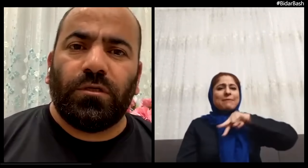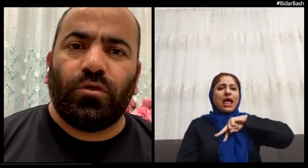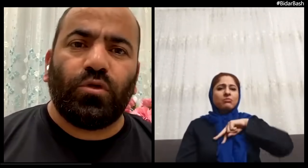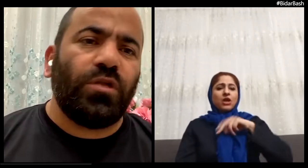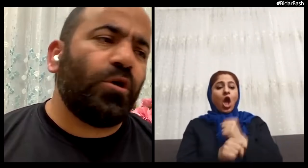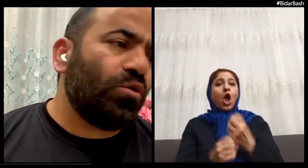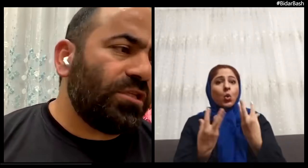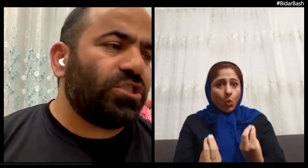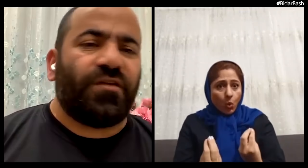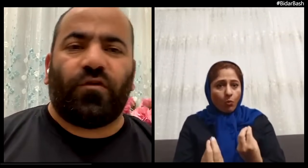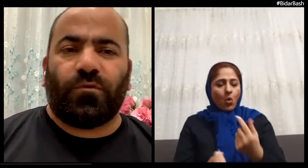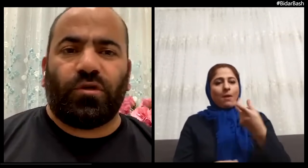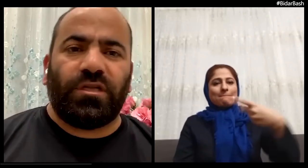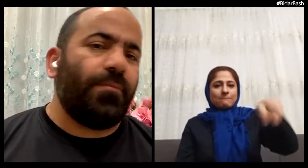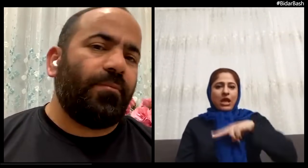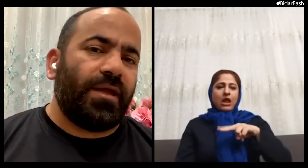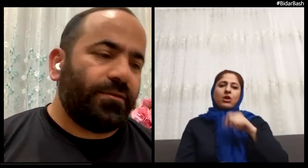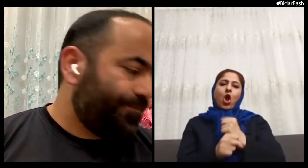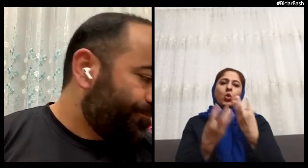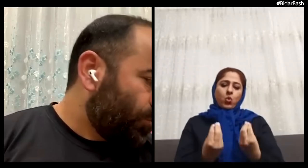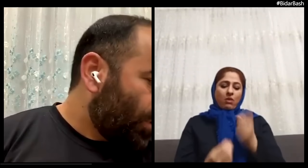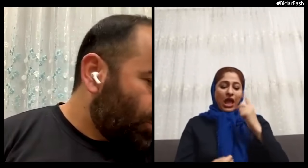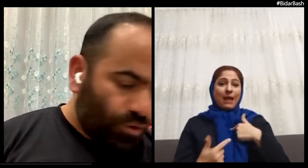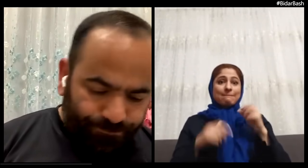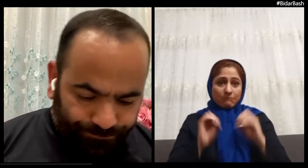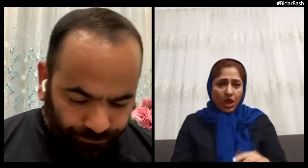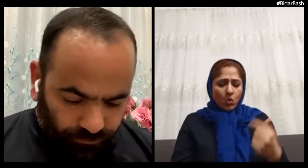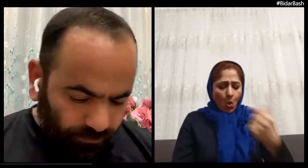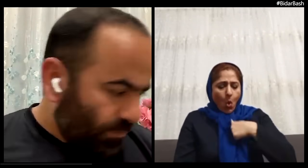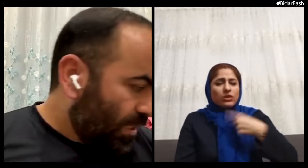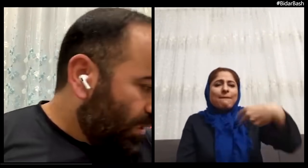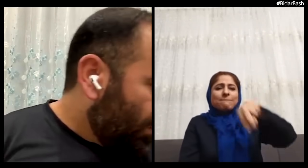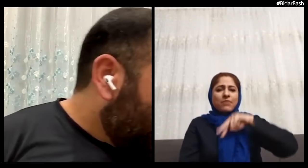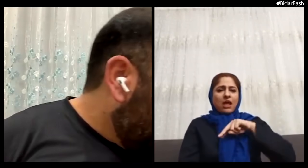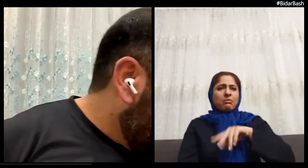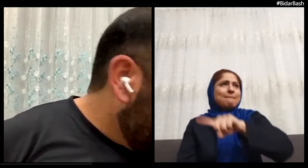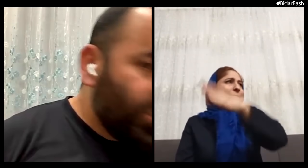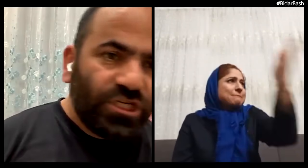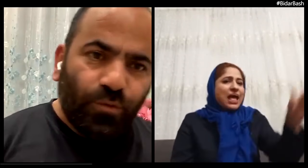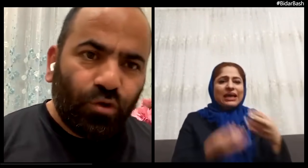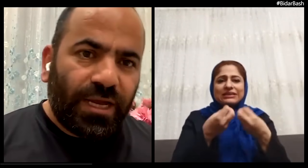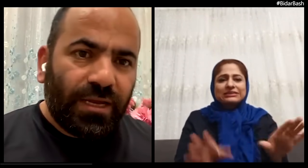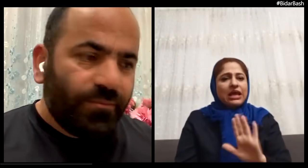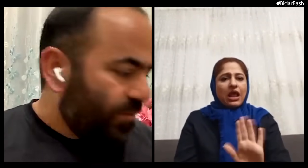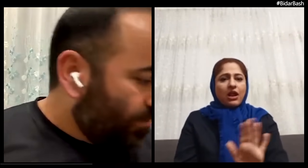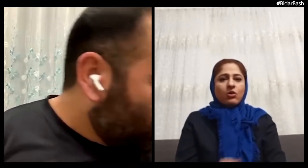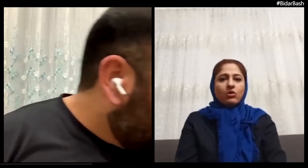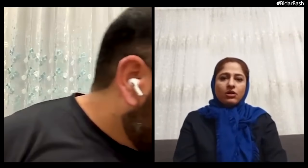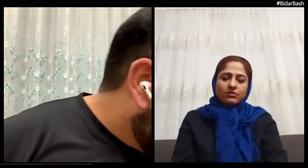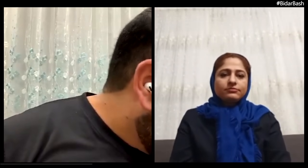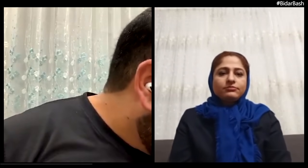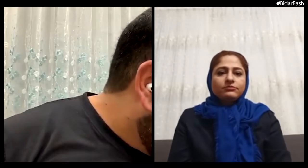میکنی، تو داری به خودت جفا میکنی نه به من. خب من لایو رو چک بکنم